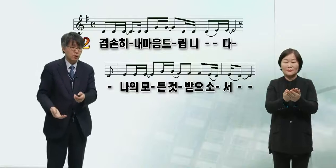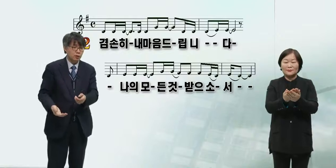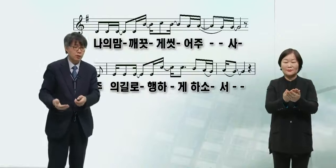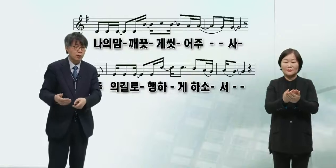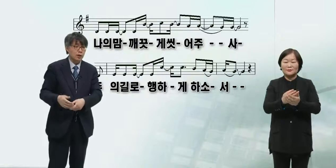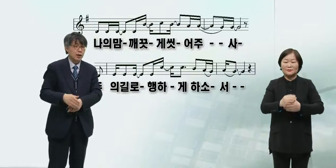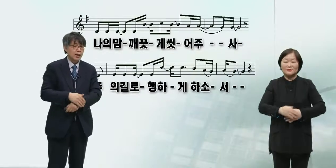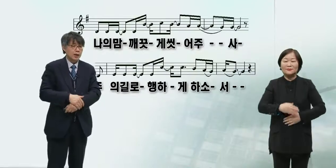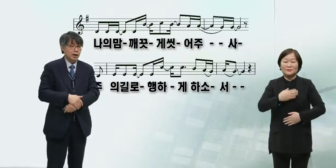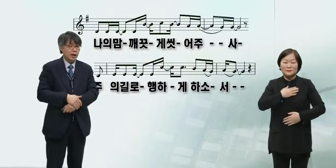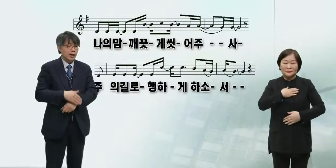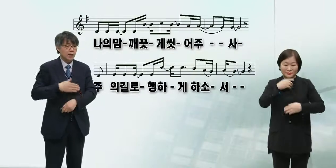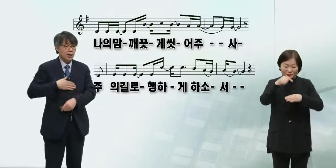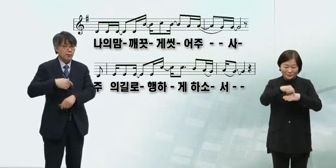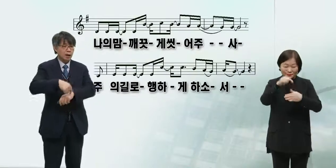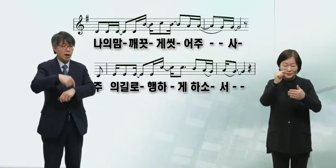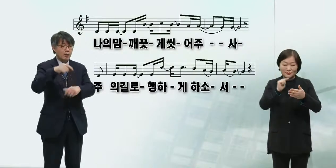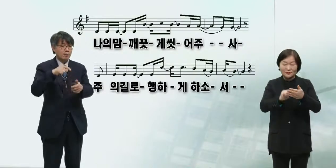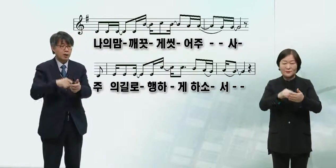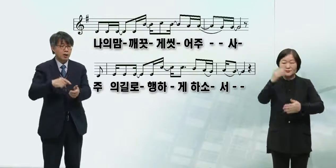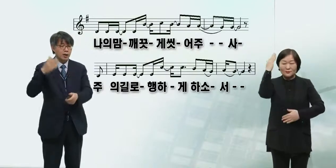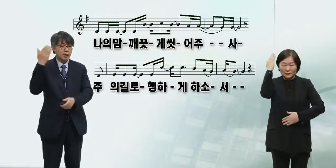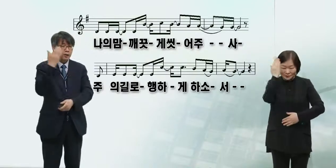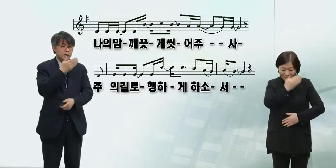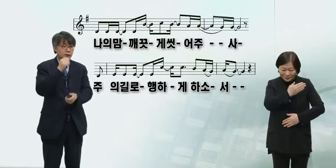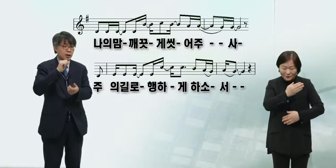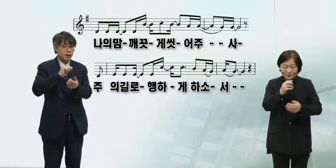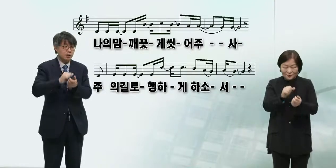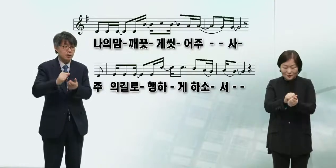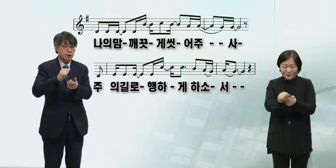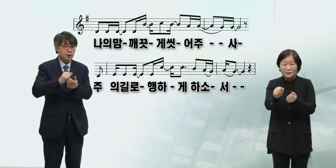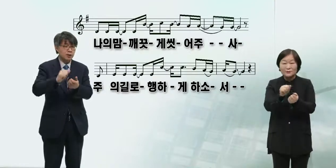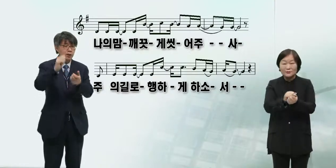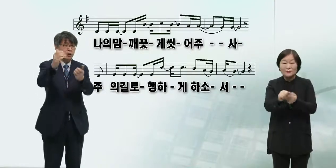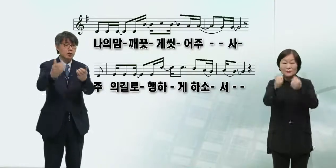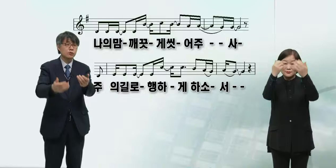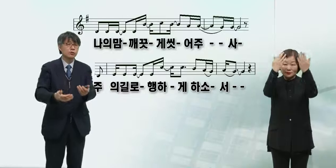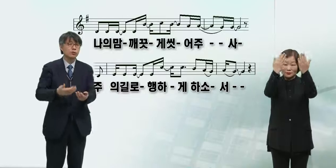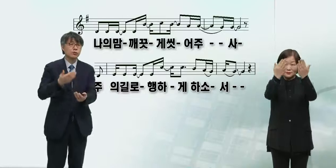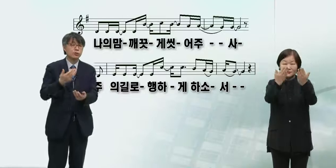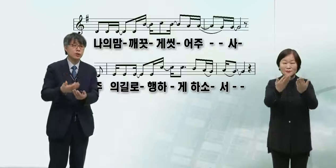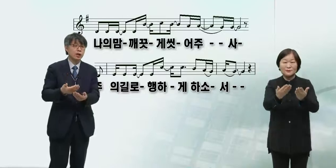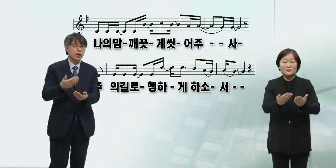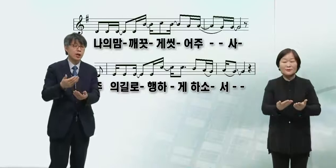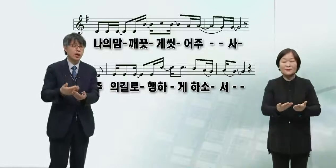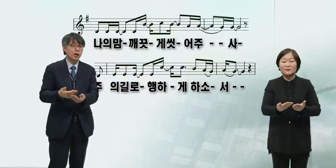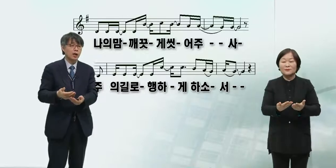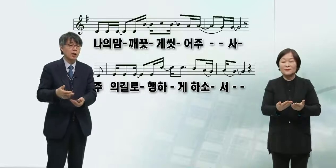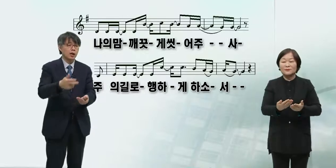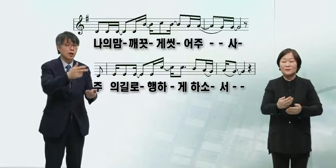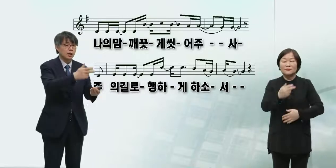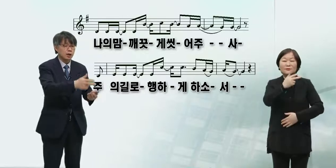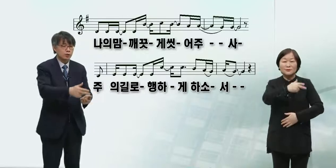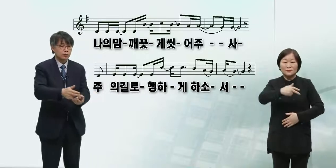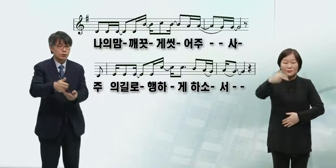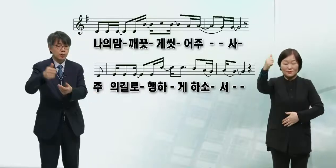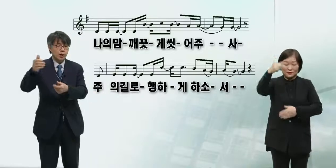받으소서. 나의 마음 깨끗게 씻어 주사.